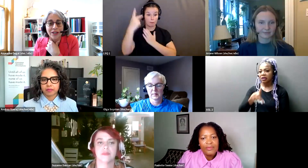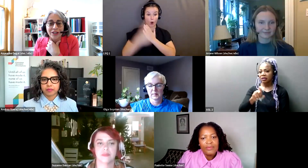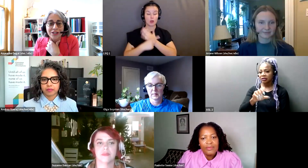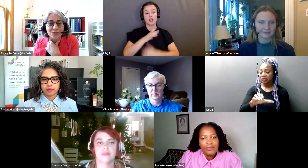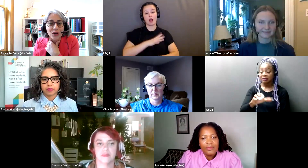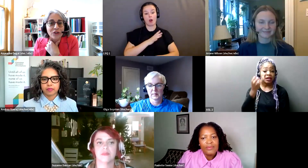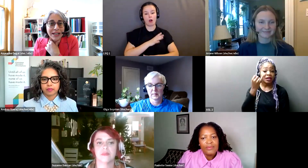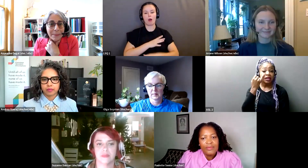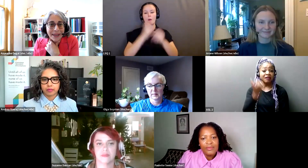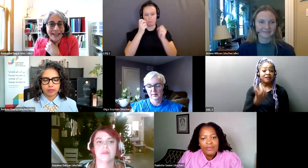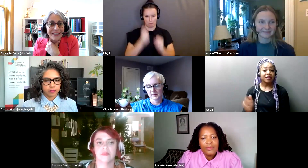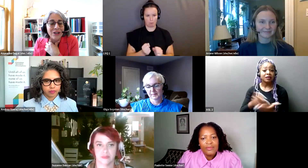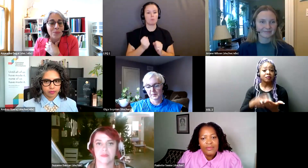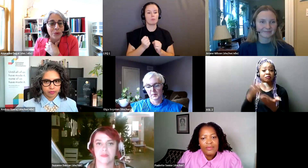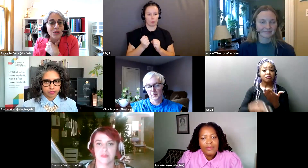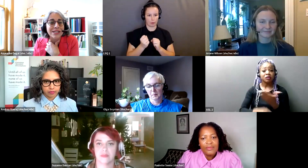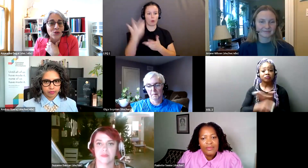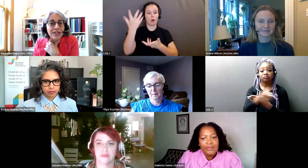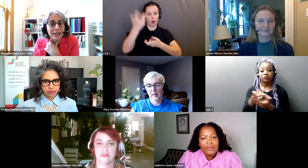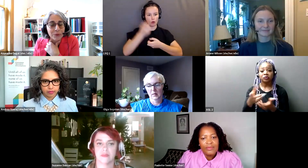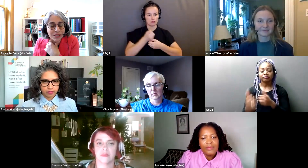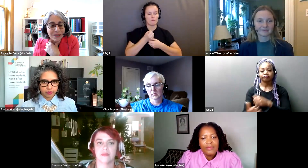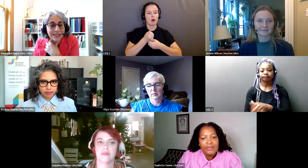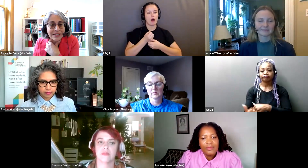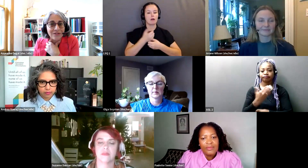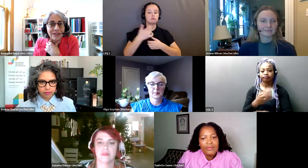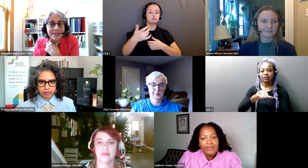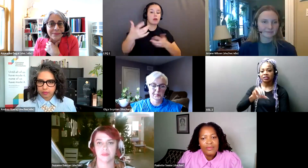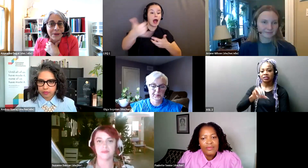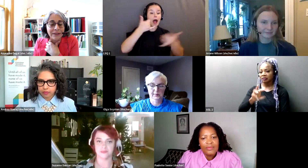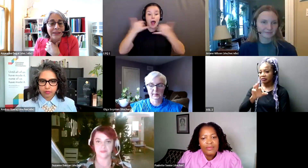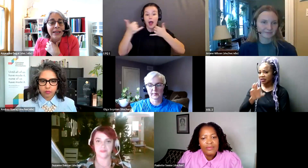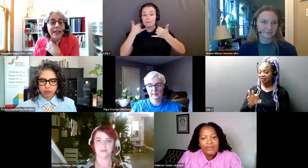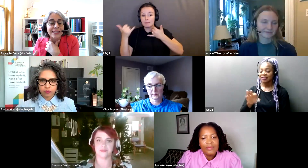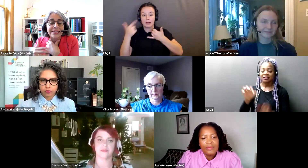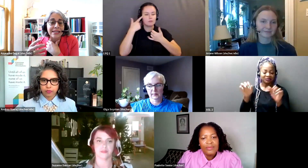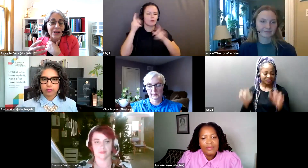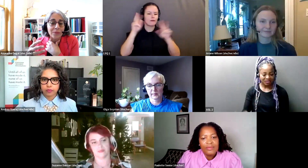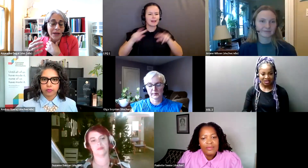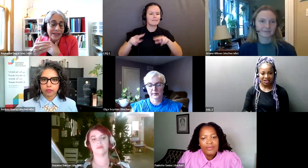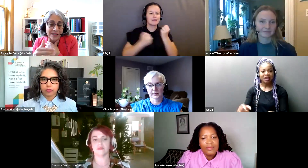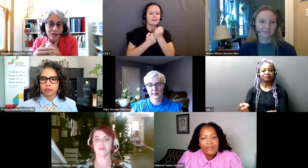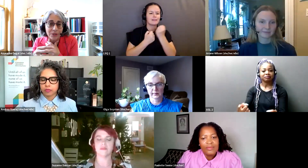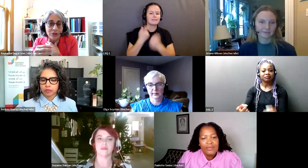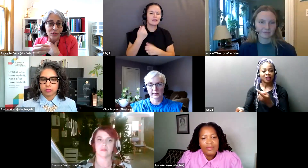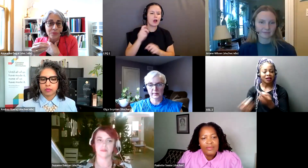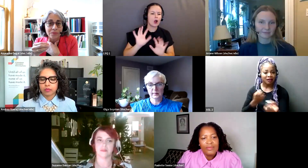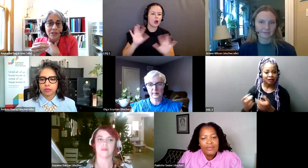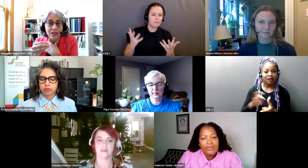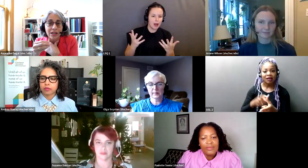toujours recevoir votre appel pour discuter les possibilités de financement. Et si, par